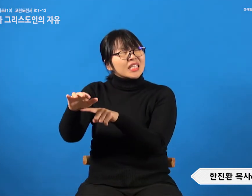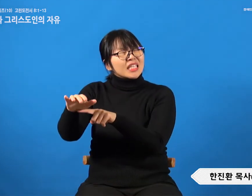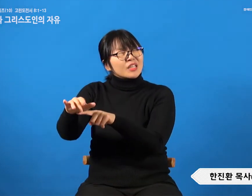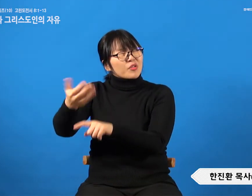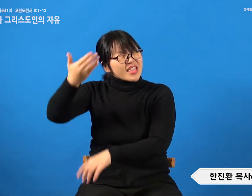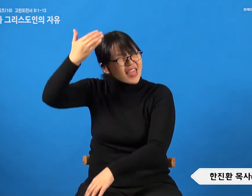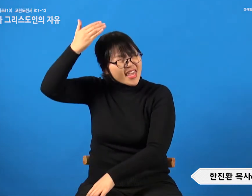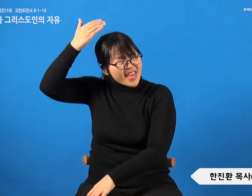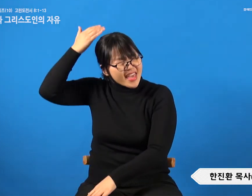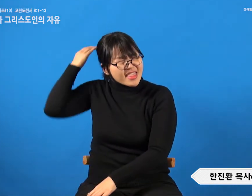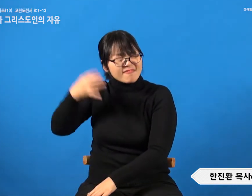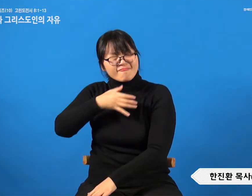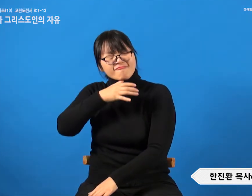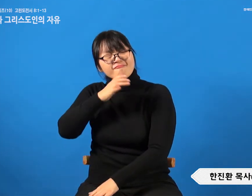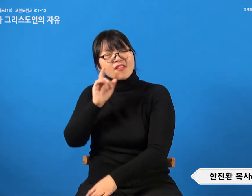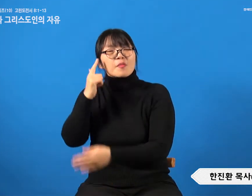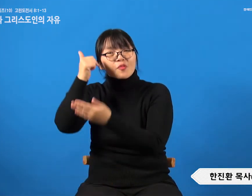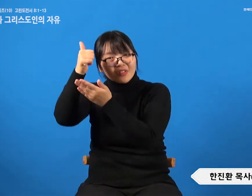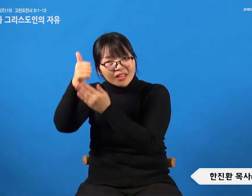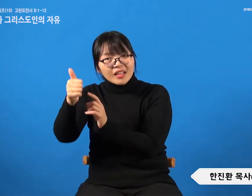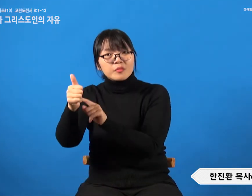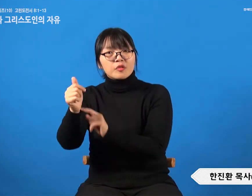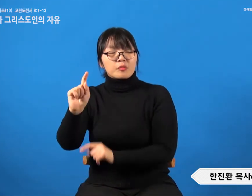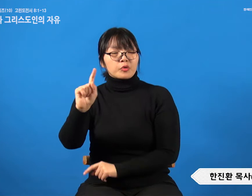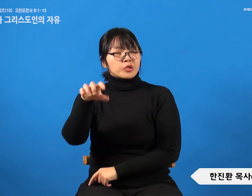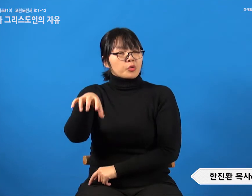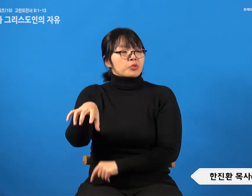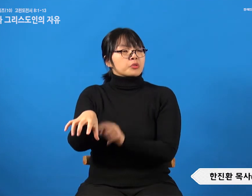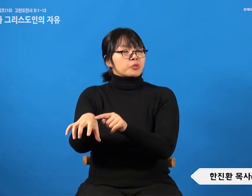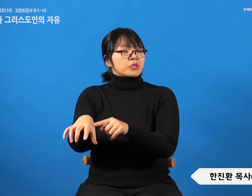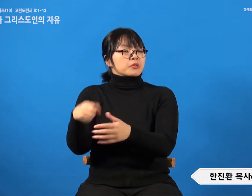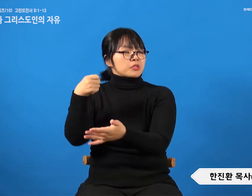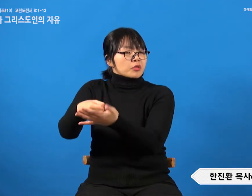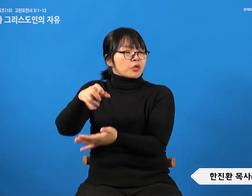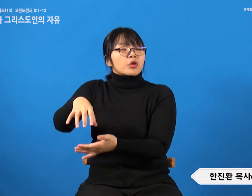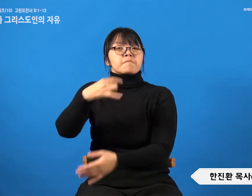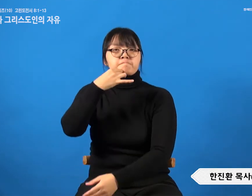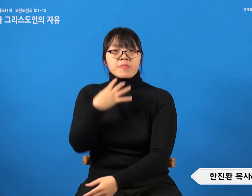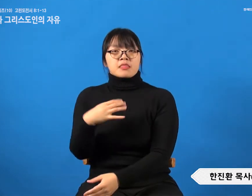교회에서는 종탑 밑에 거기에 묻어야 된다. 그건 미신입니다.